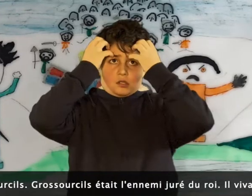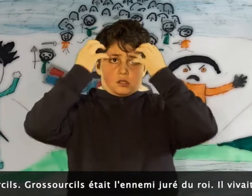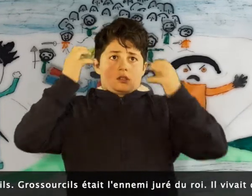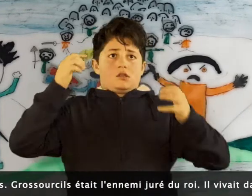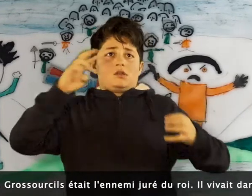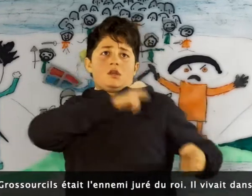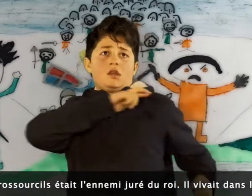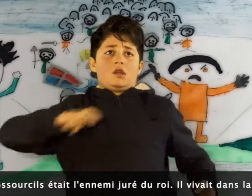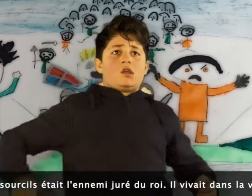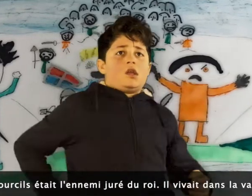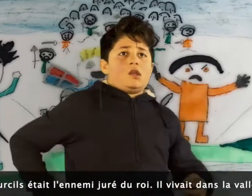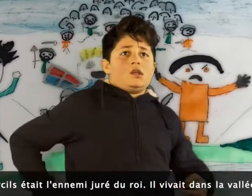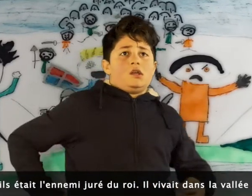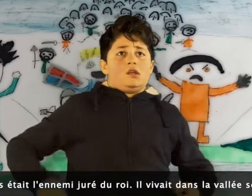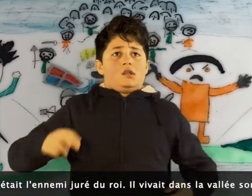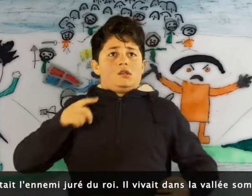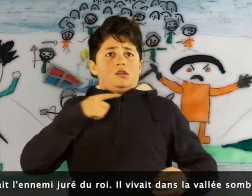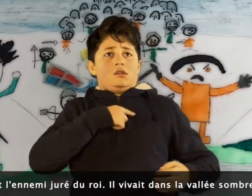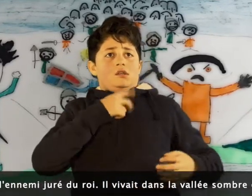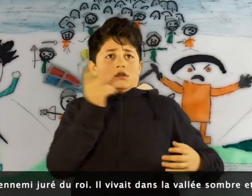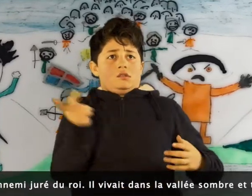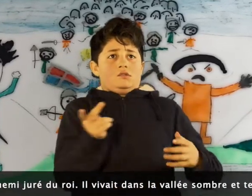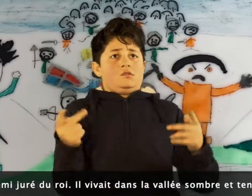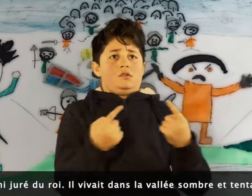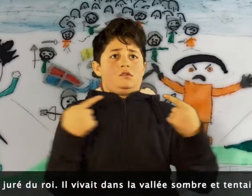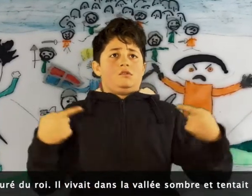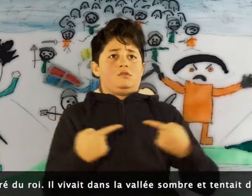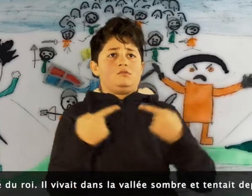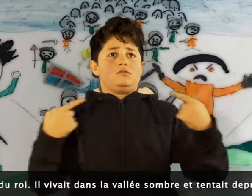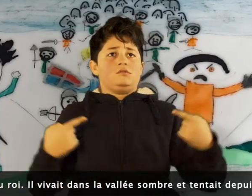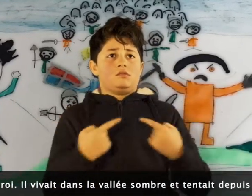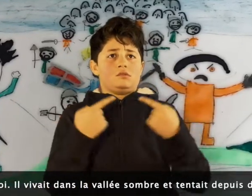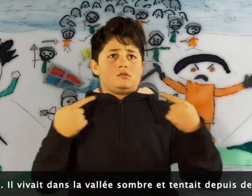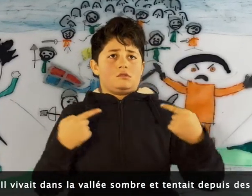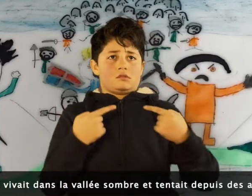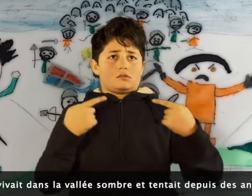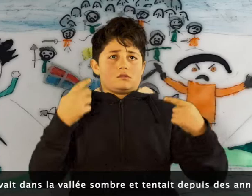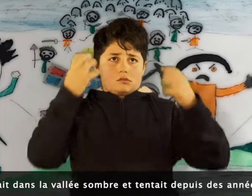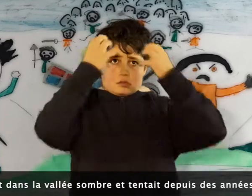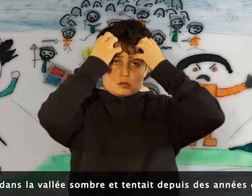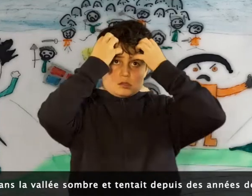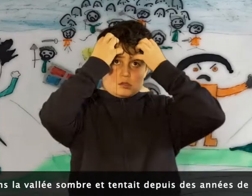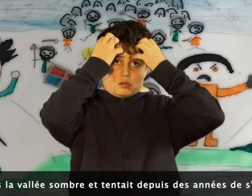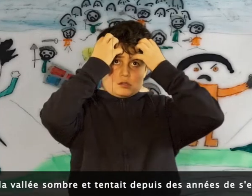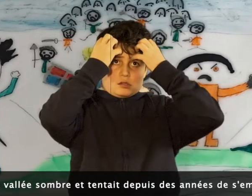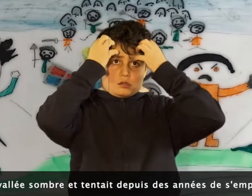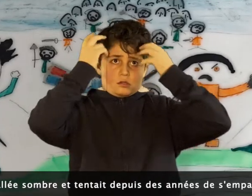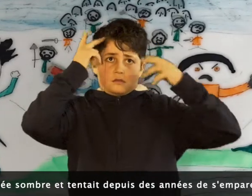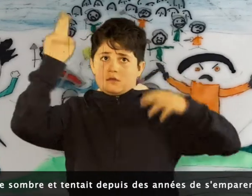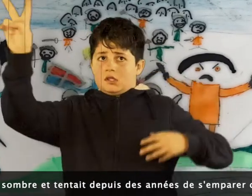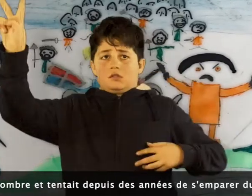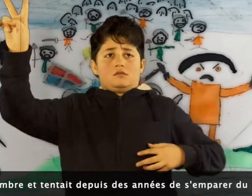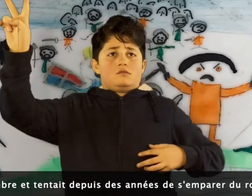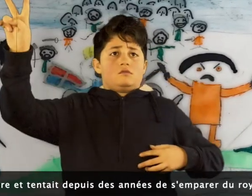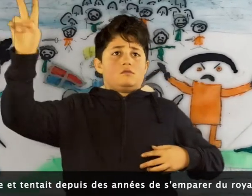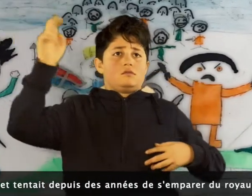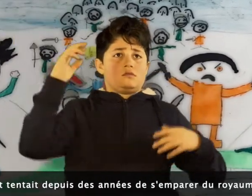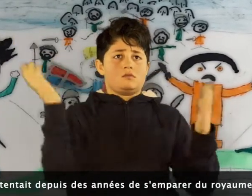Gros Sourcil était l'ennemi juré du roi. Il vivait dans la vallée sombre et tentait, depuis des